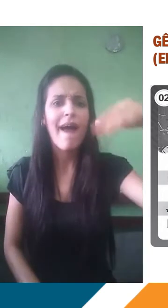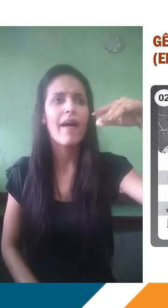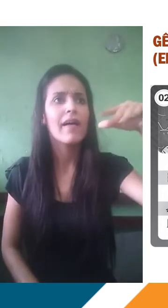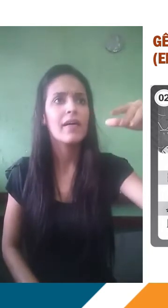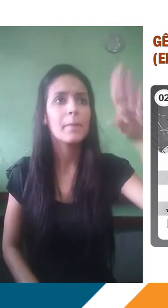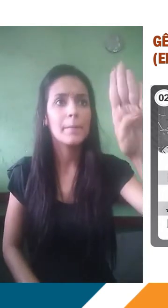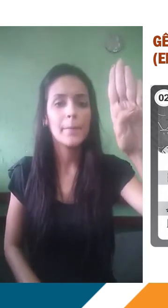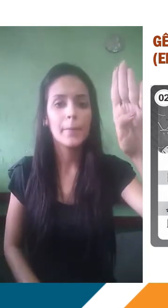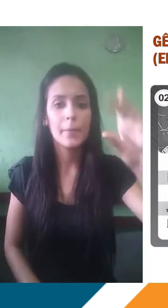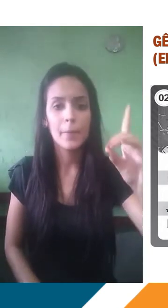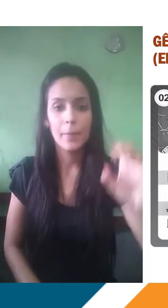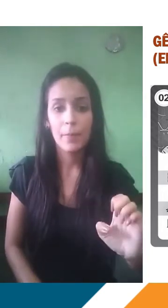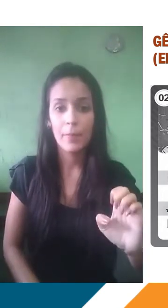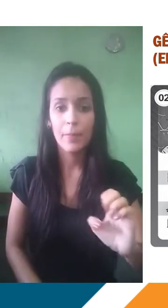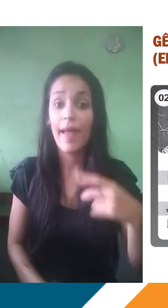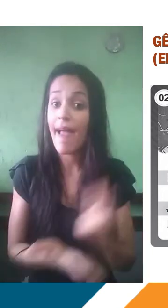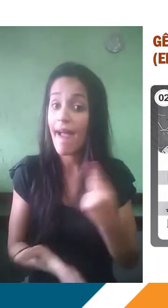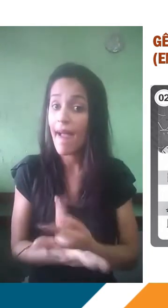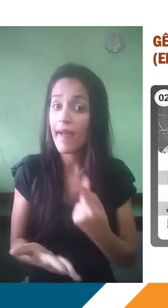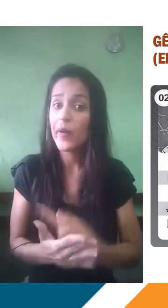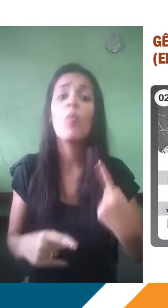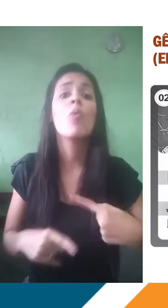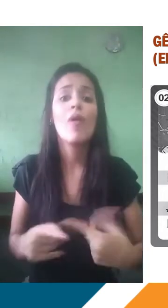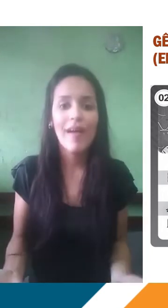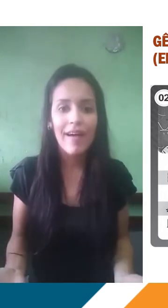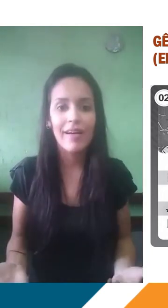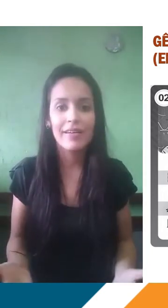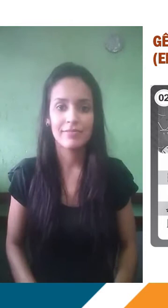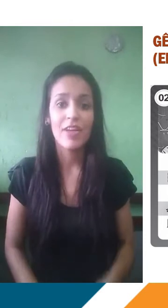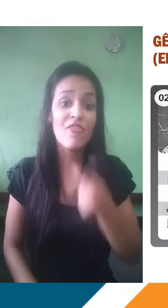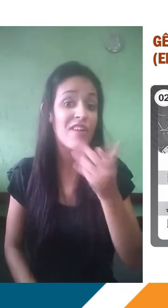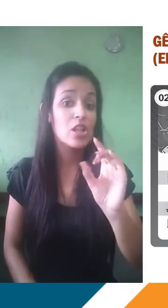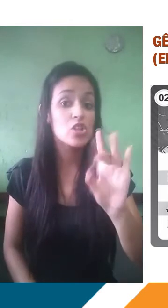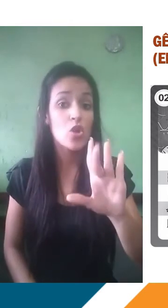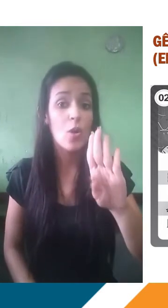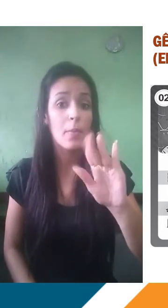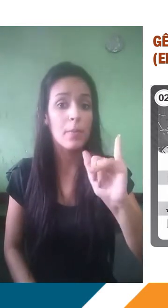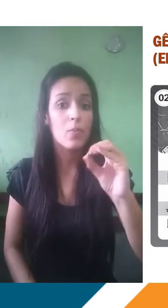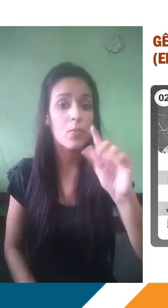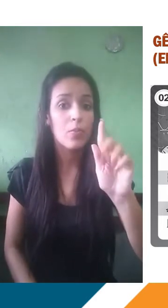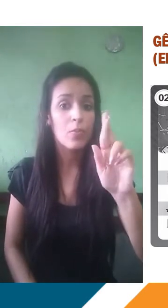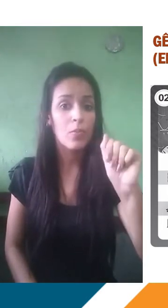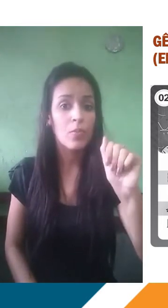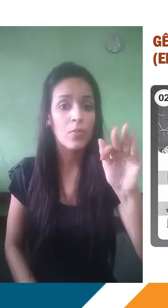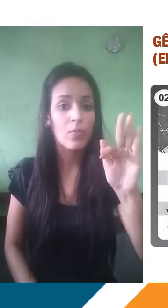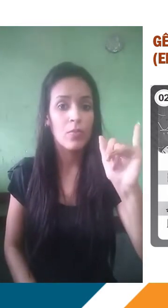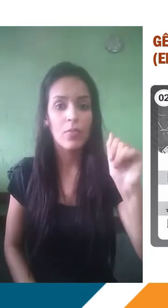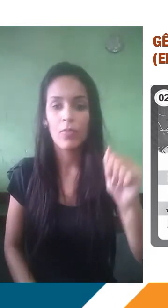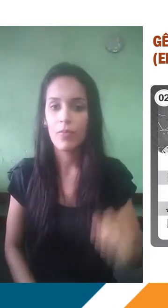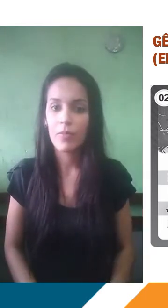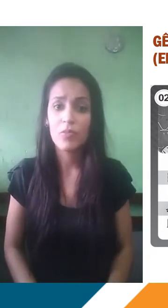As opções B, D e E privilegiam a descrição do gênero biografia, esquecendo de explicar o